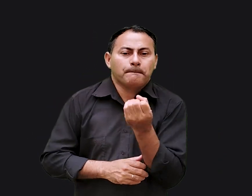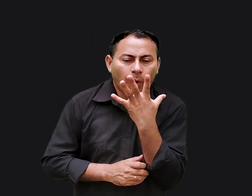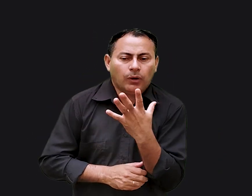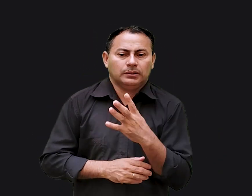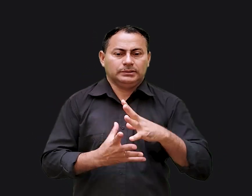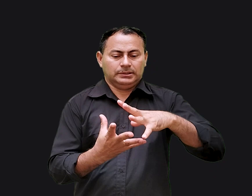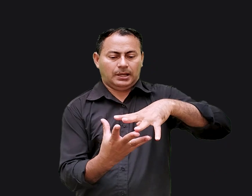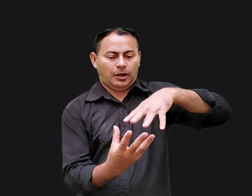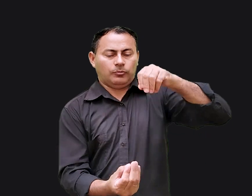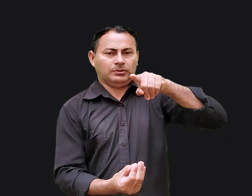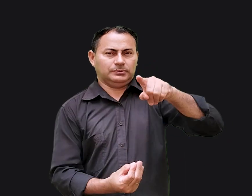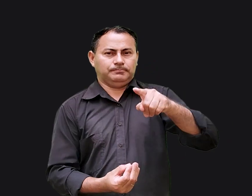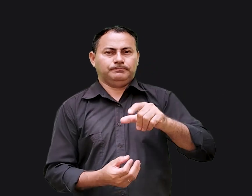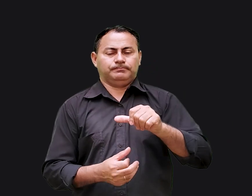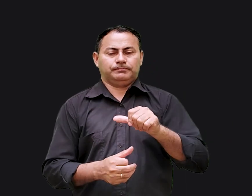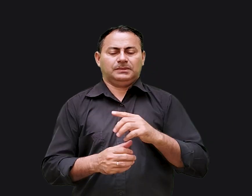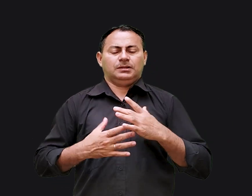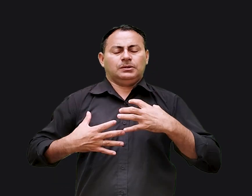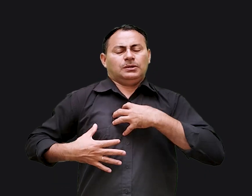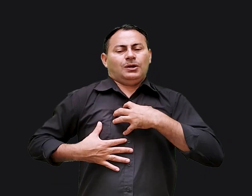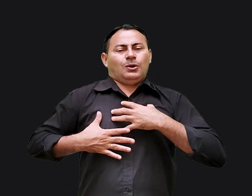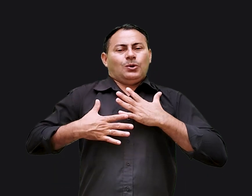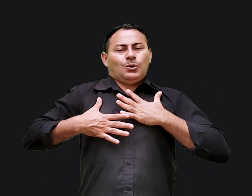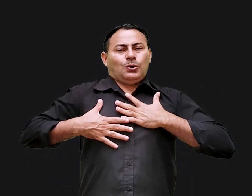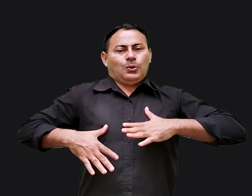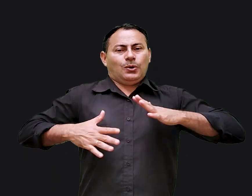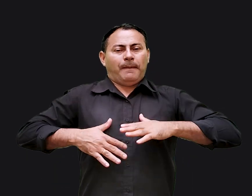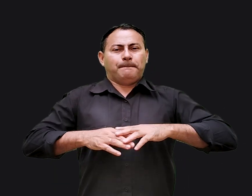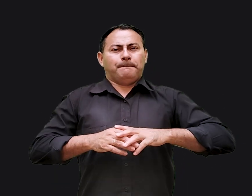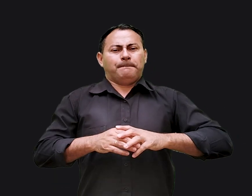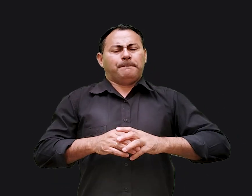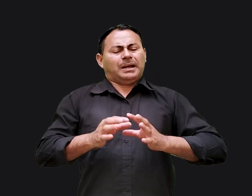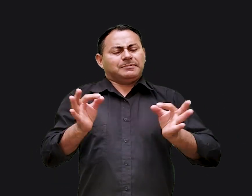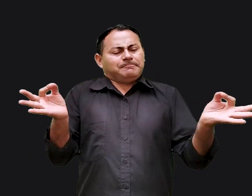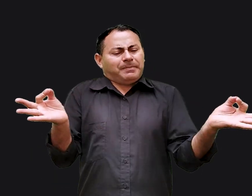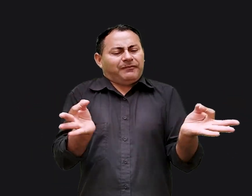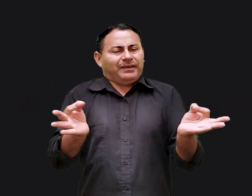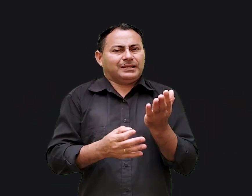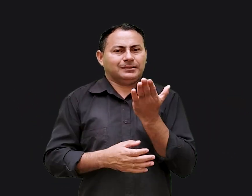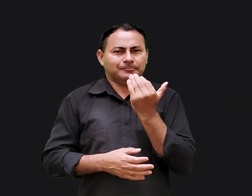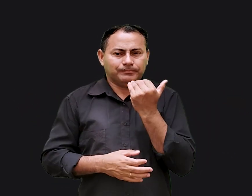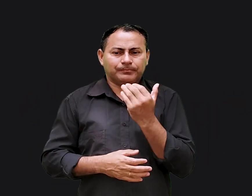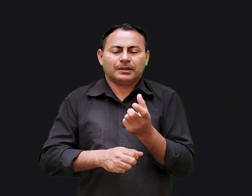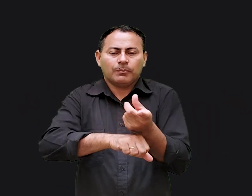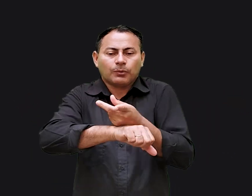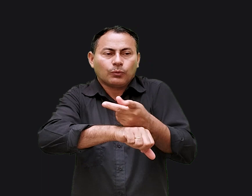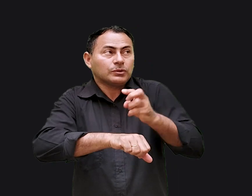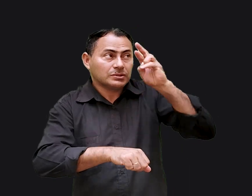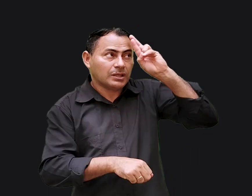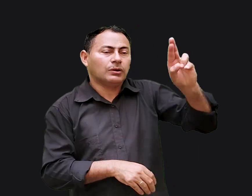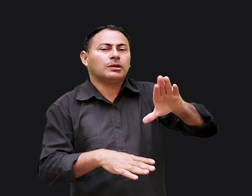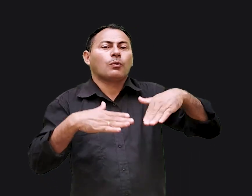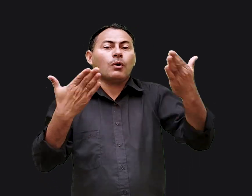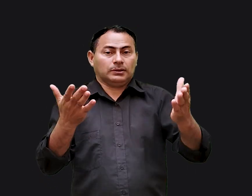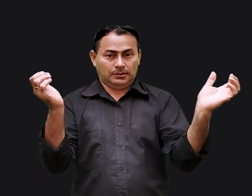bom, e a alma de vocês se deliciará com a mais fina refeição. Busquem o Senhor enquanto é